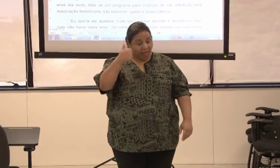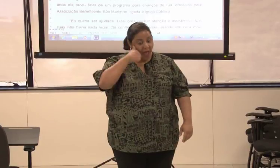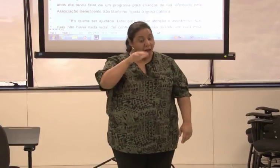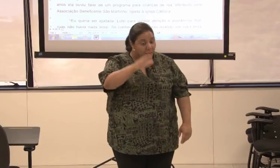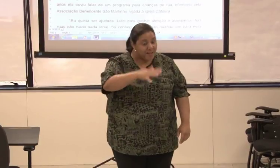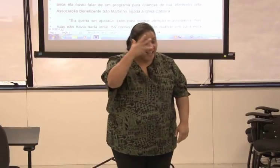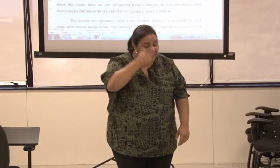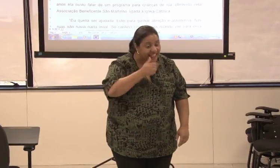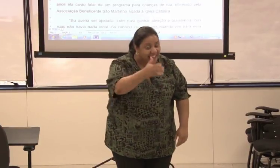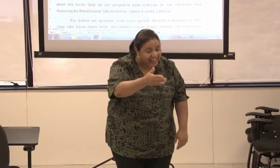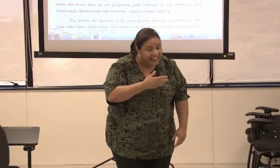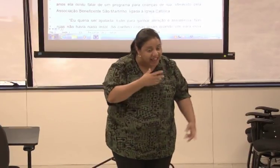festa.